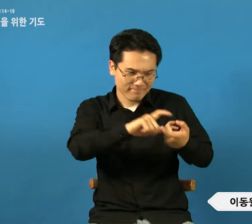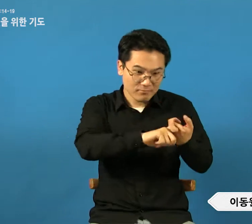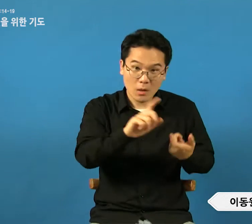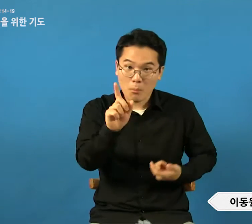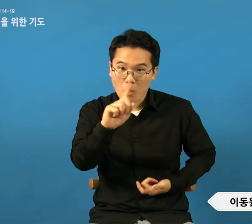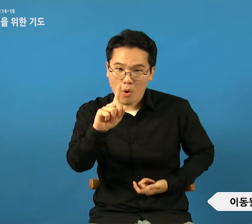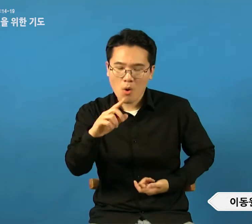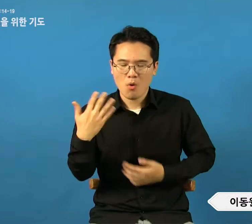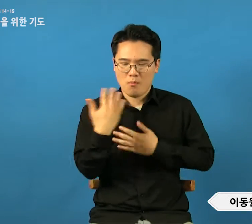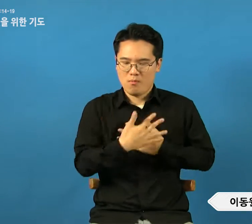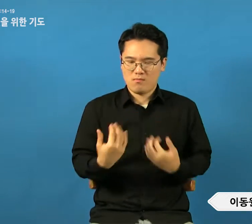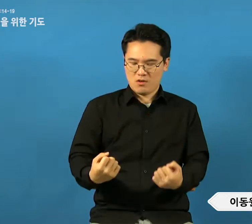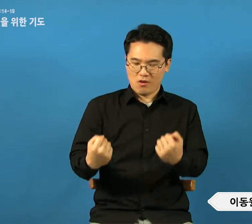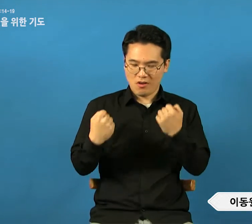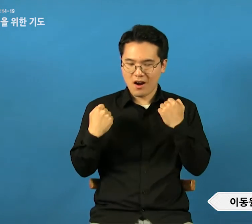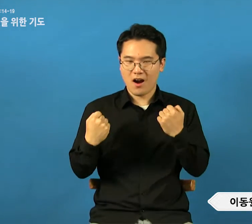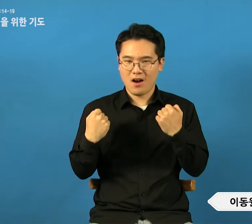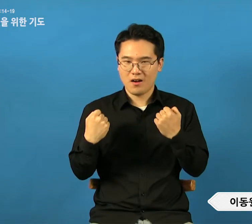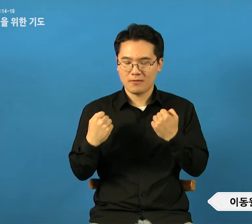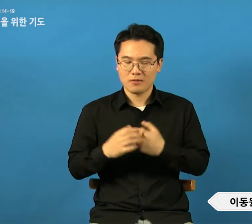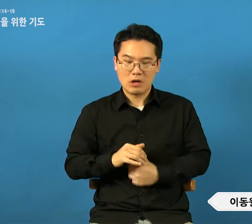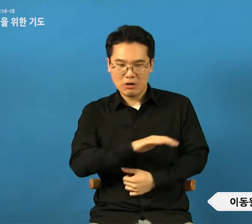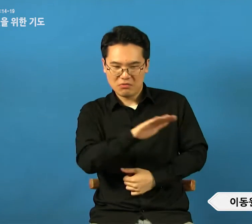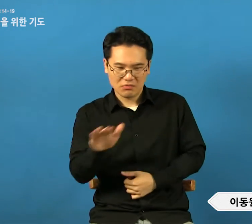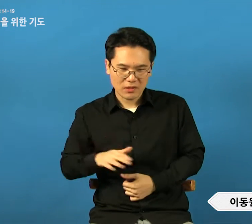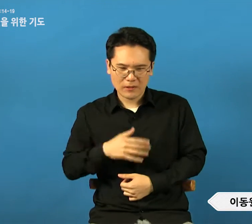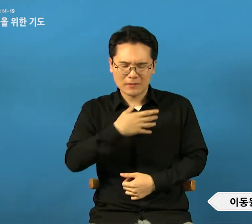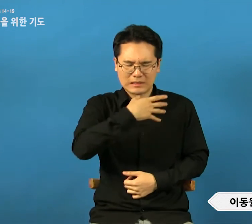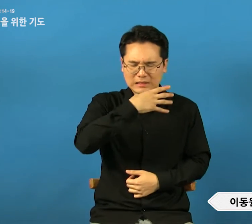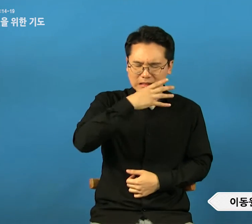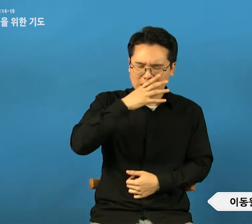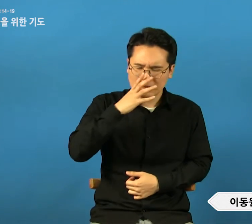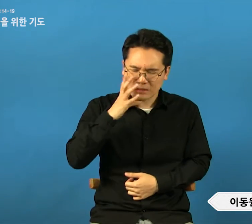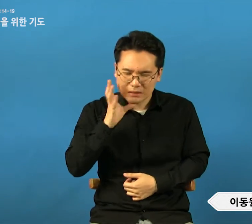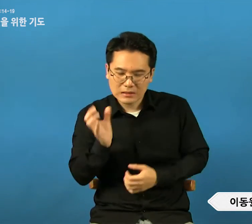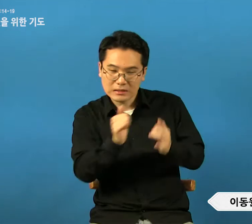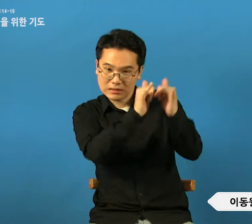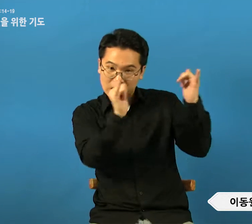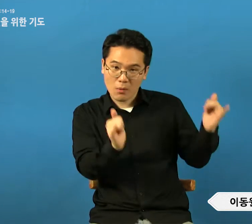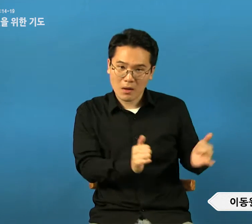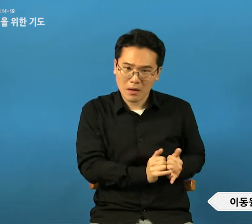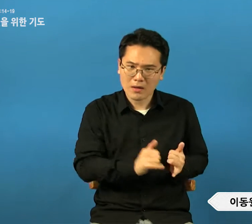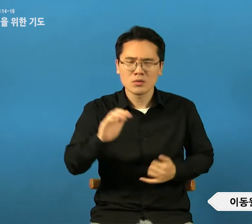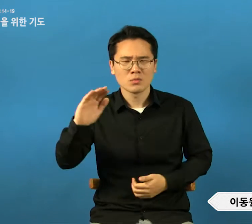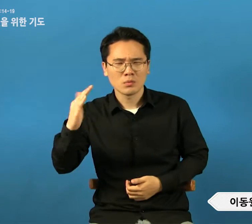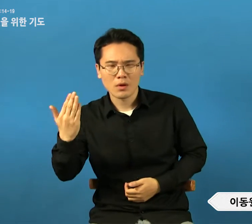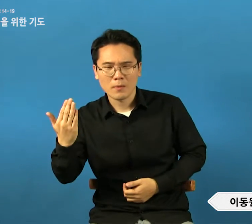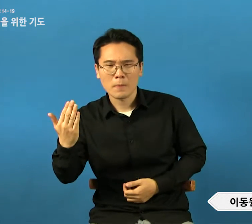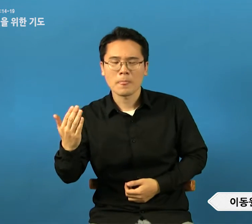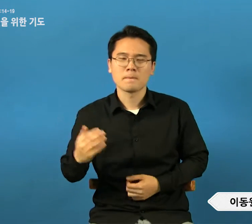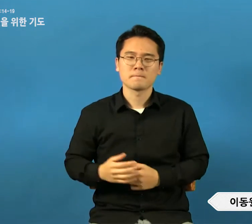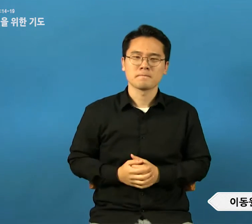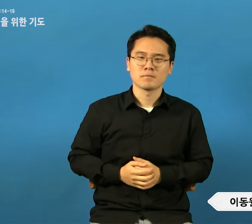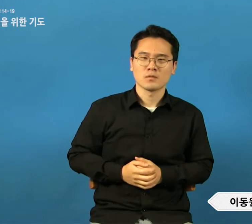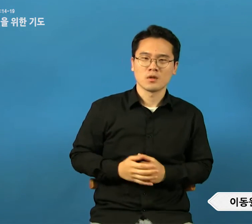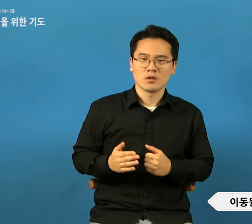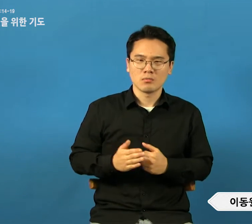우리나라가 고령화 사회로 진입하면서 고령 친화 건강 사업의 규모는